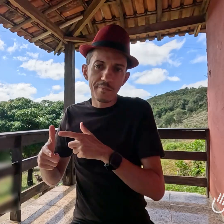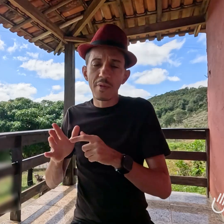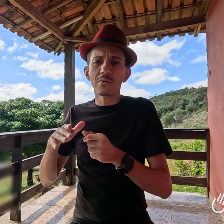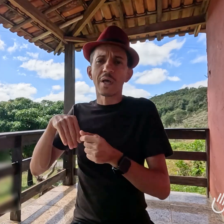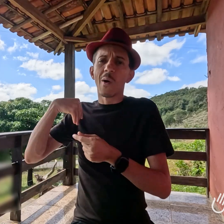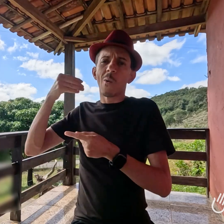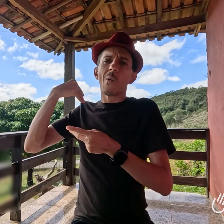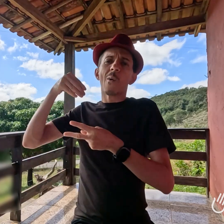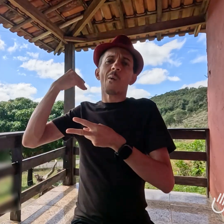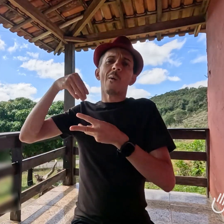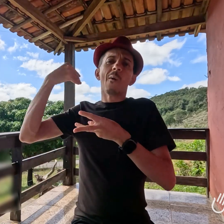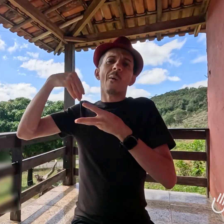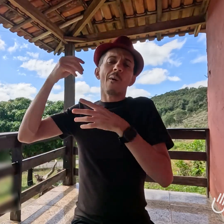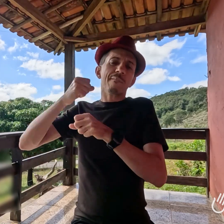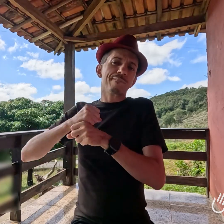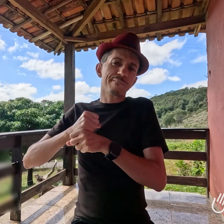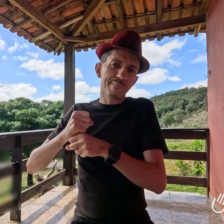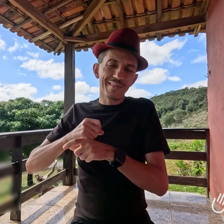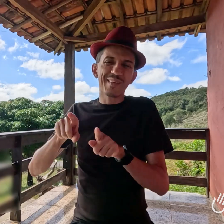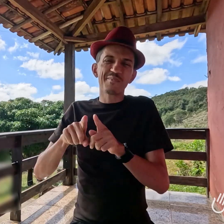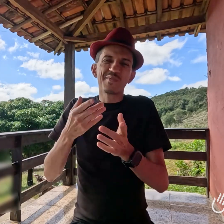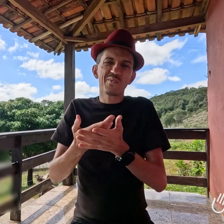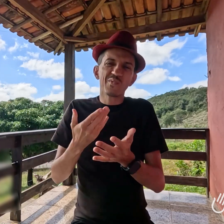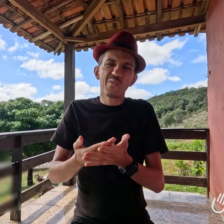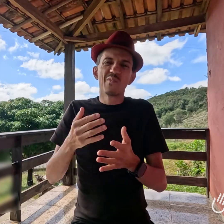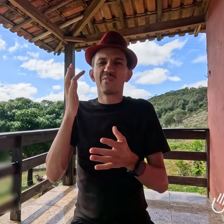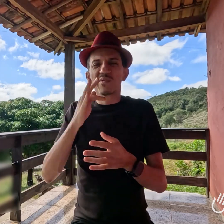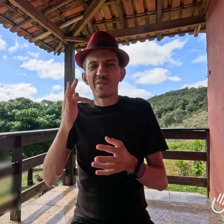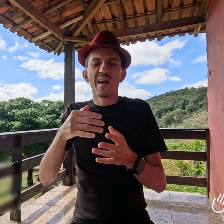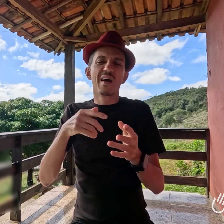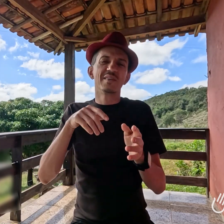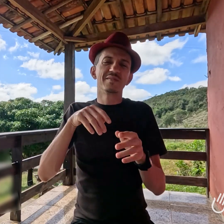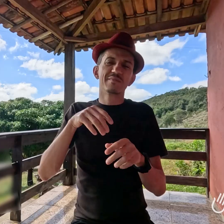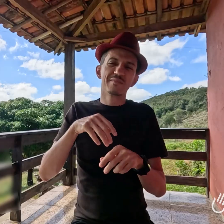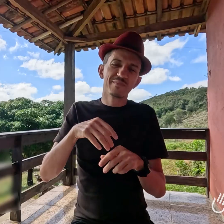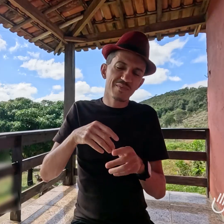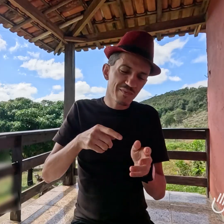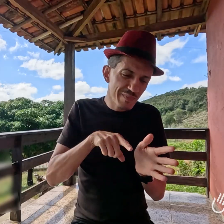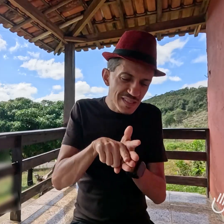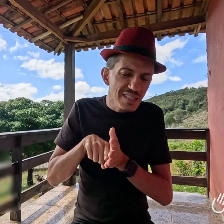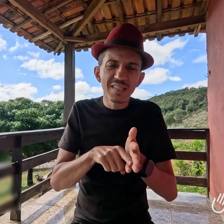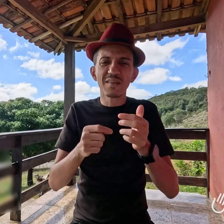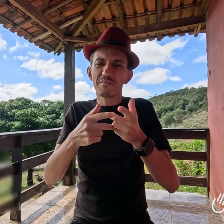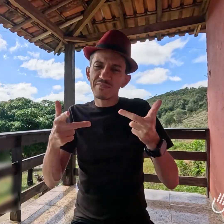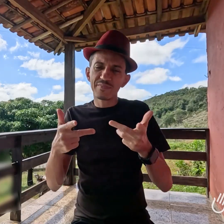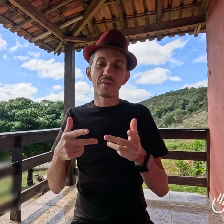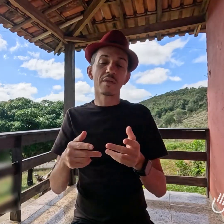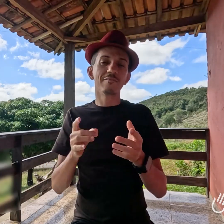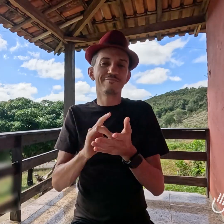com a Raquel há quase 16 anos, obviamente são incontáveis vezes que eu estou com ela em algum lugar e que eu mesmo